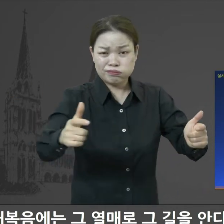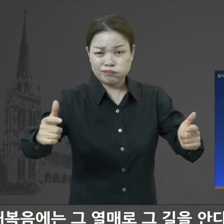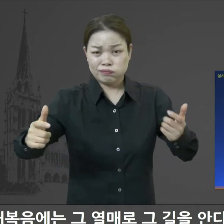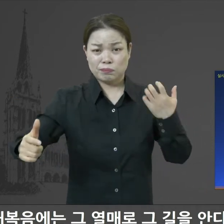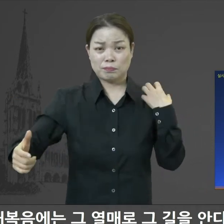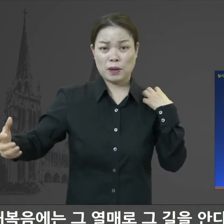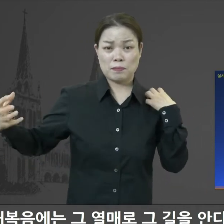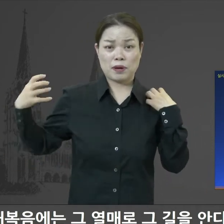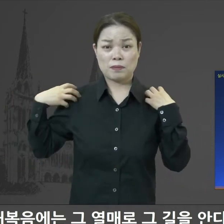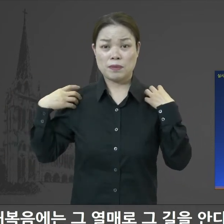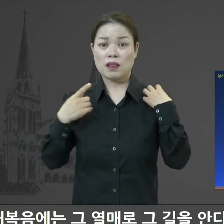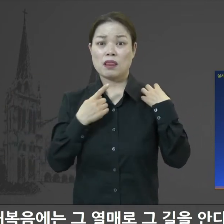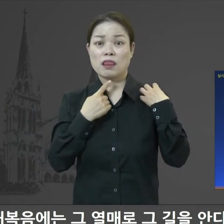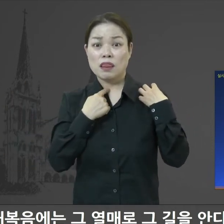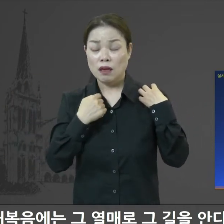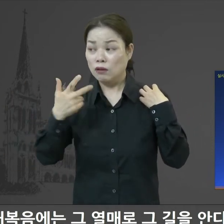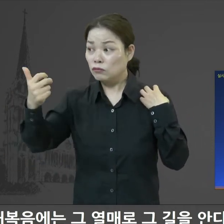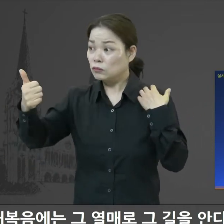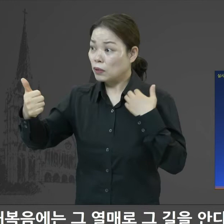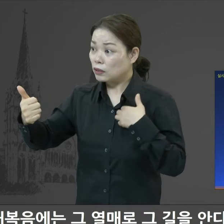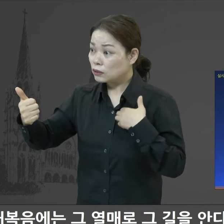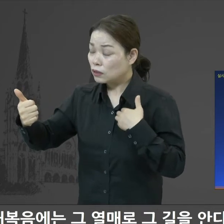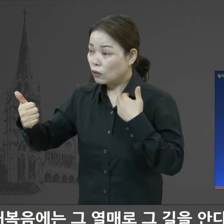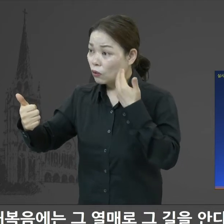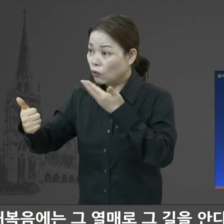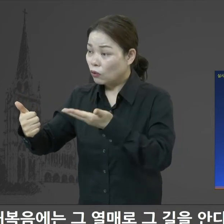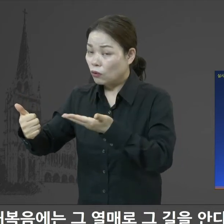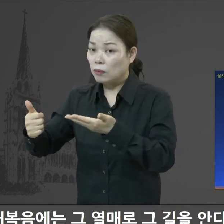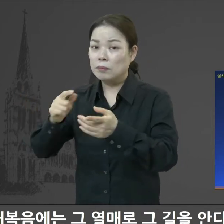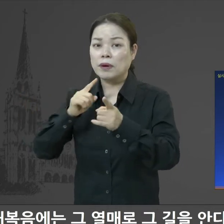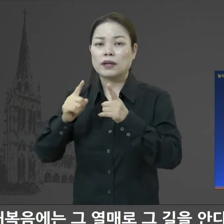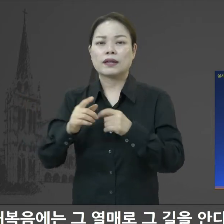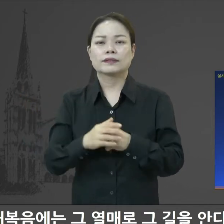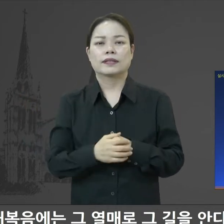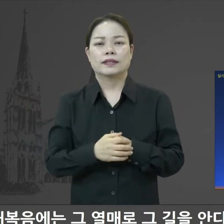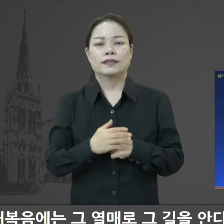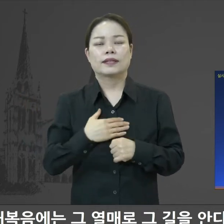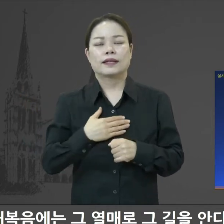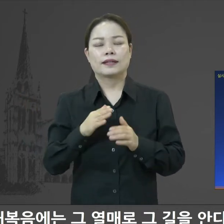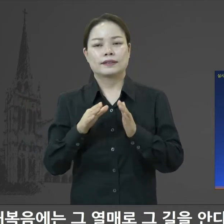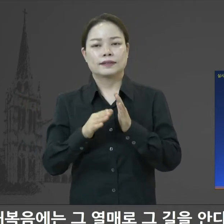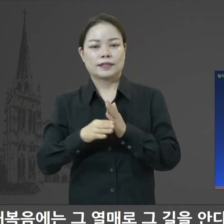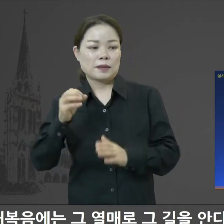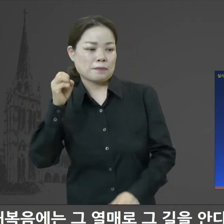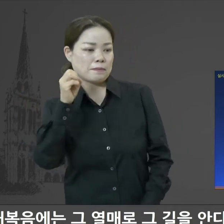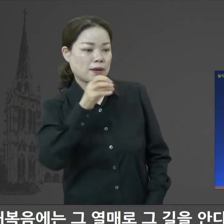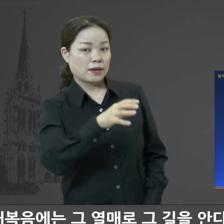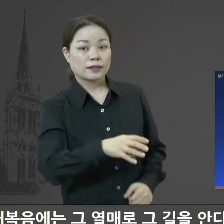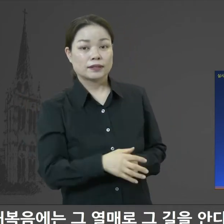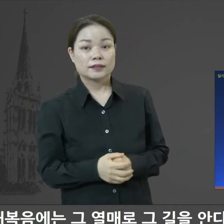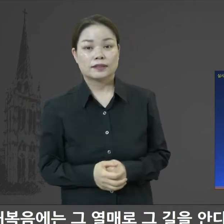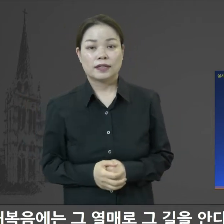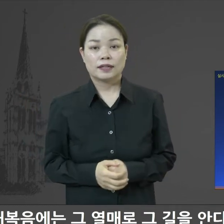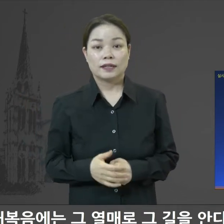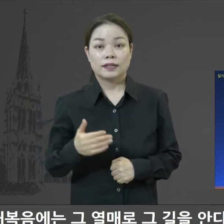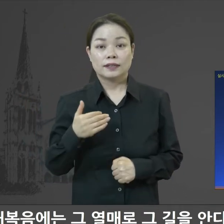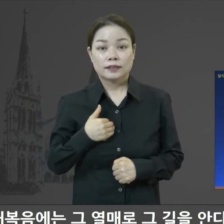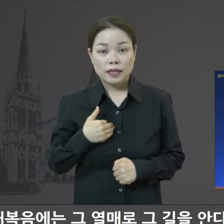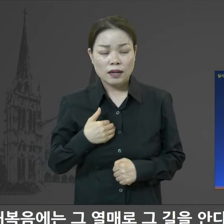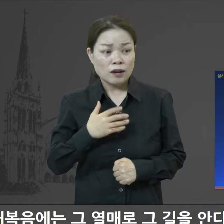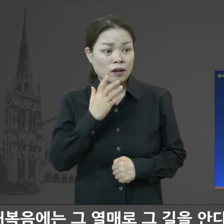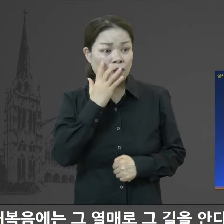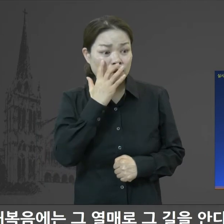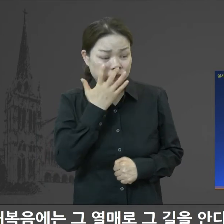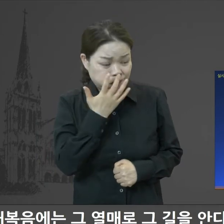일도 했습니다. 주님 아시지요? 라고 말할 것인데 내가 그때 이렇게 말할 것이다. 내가